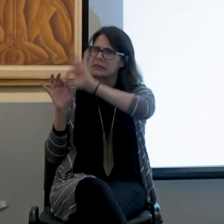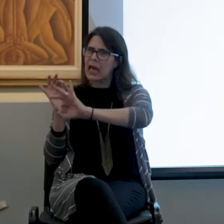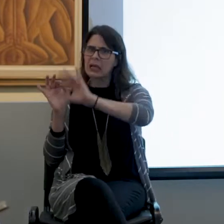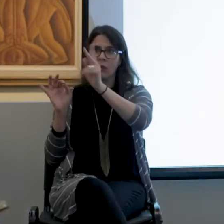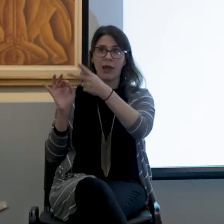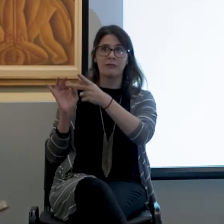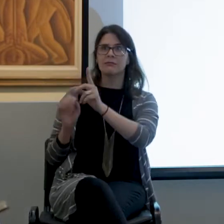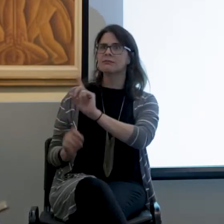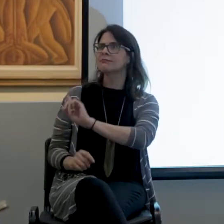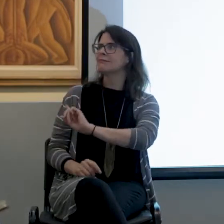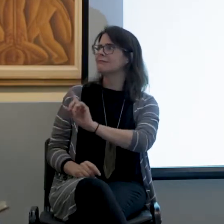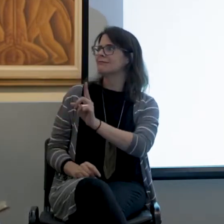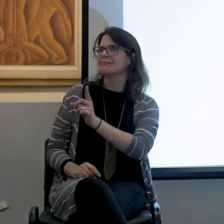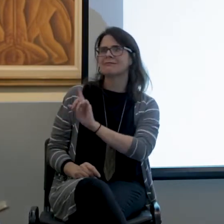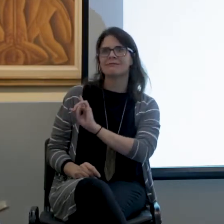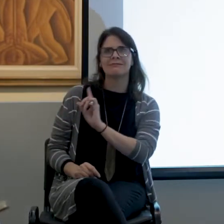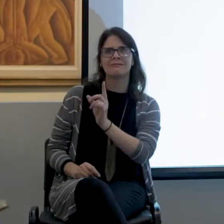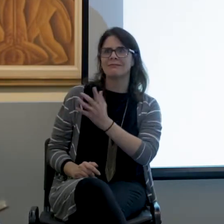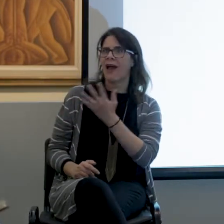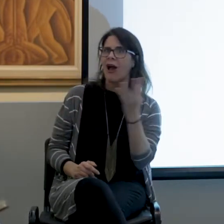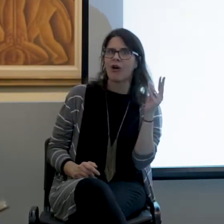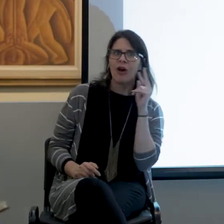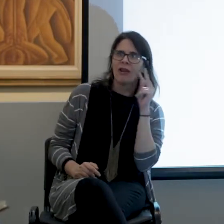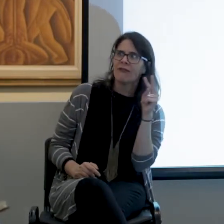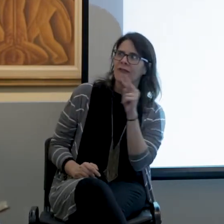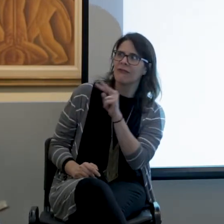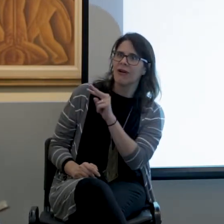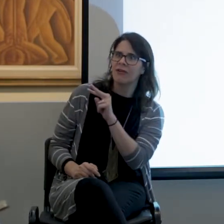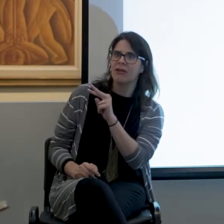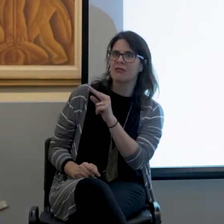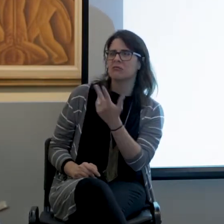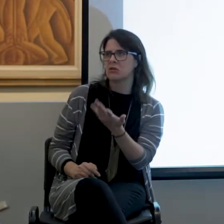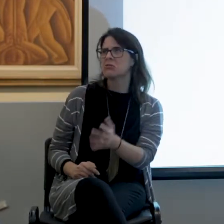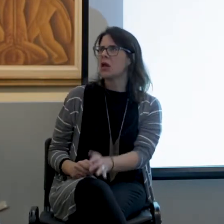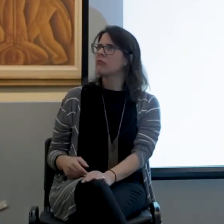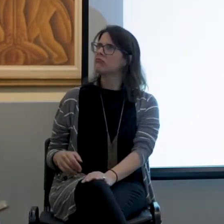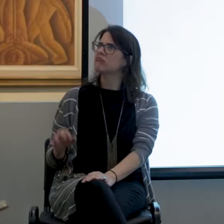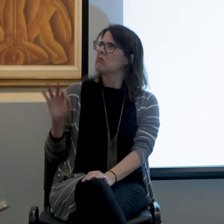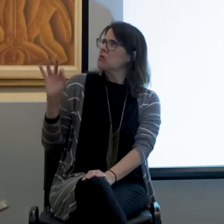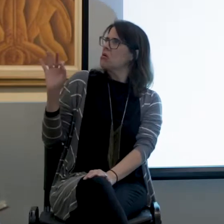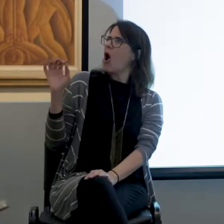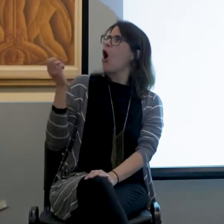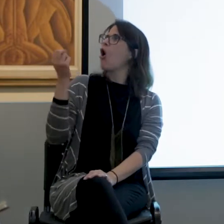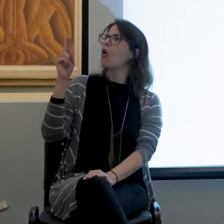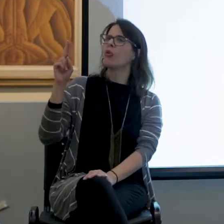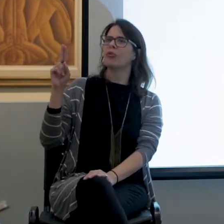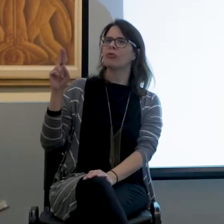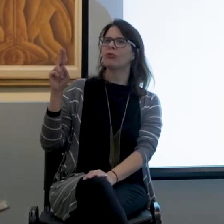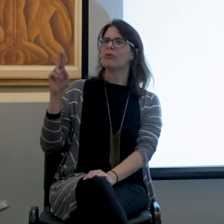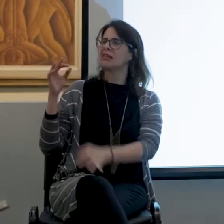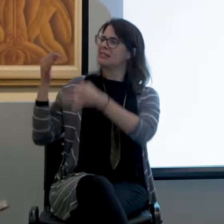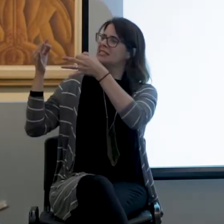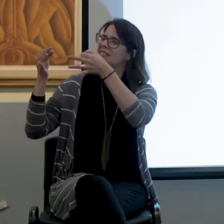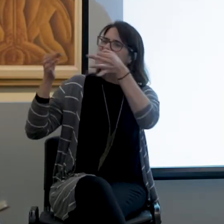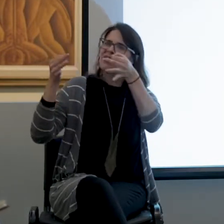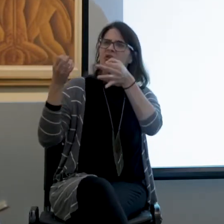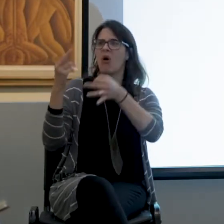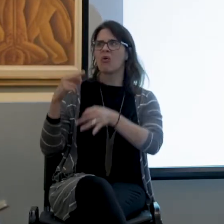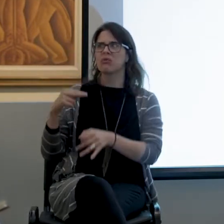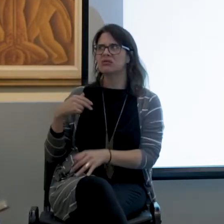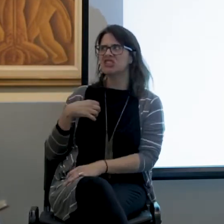bom e do ruim, né? Do nobre ou do vulgar, né?